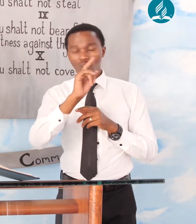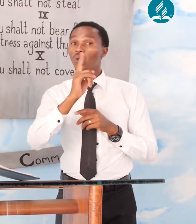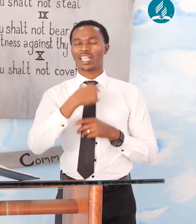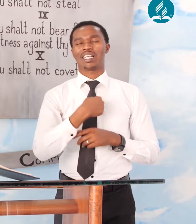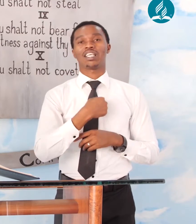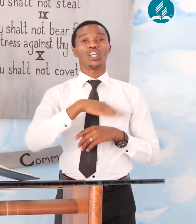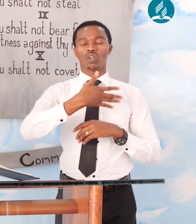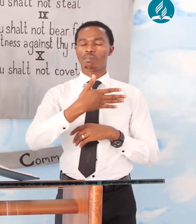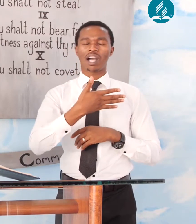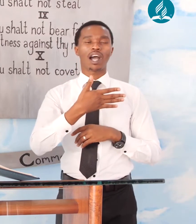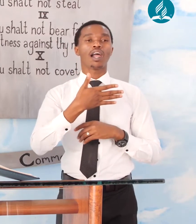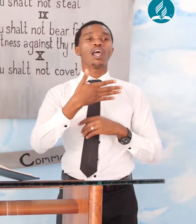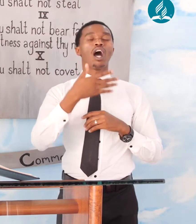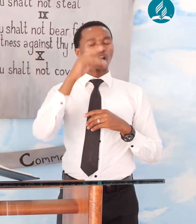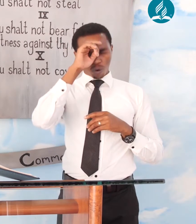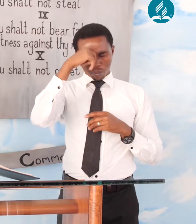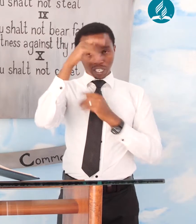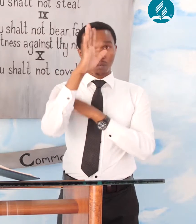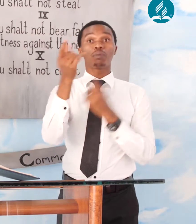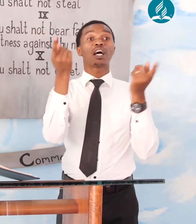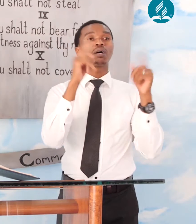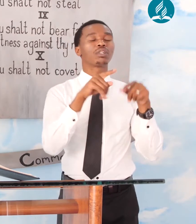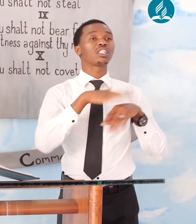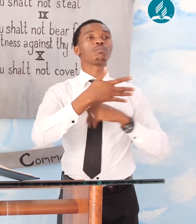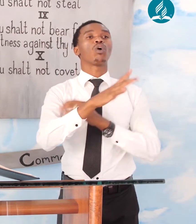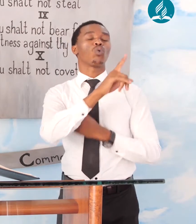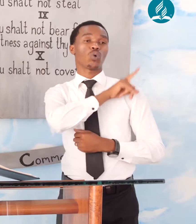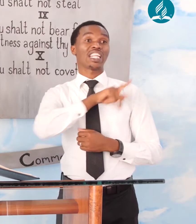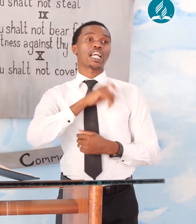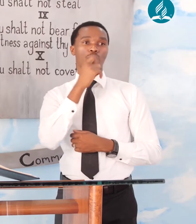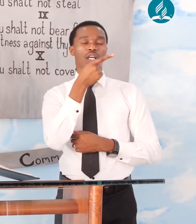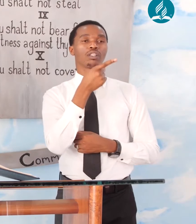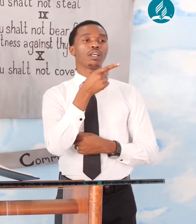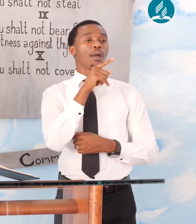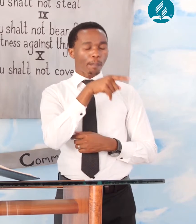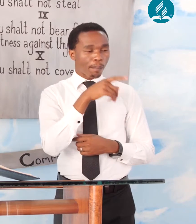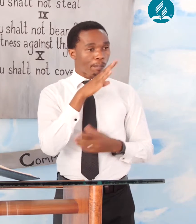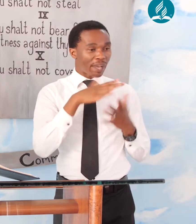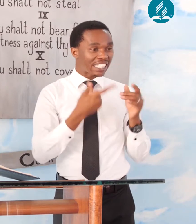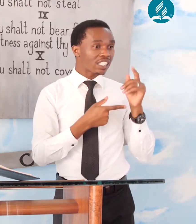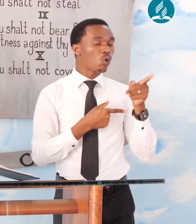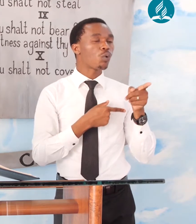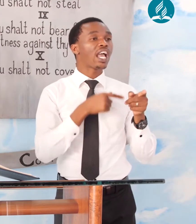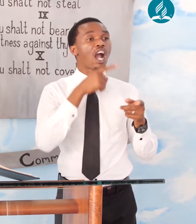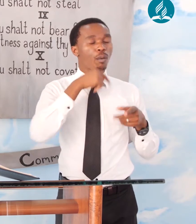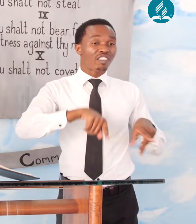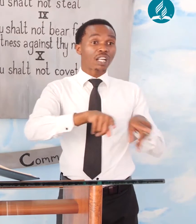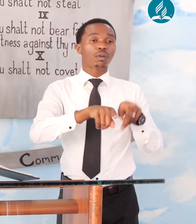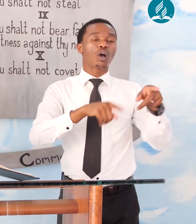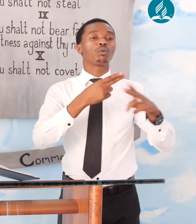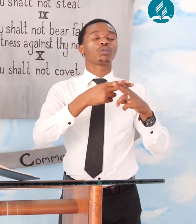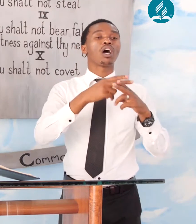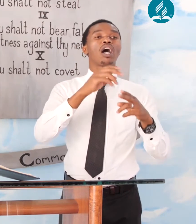bw'Uwiteka aramubwira ati Aroni mwene so umurewi ntahari nzi yuko ari intyoza kandi aje